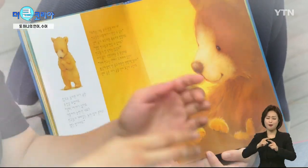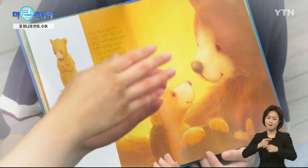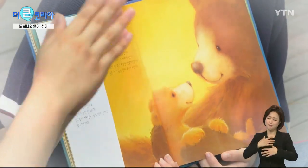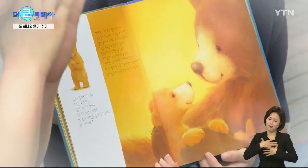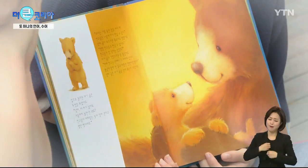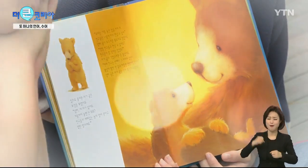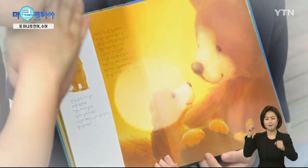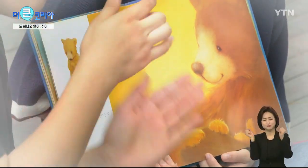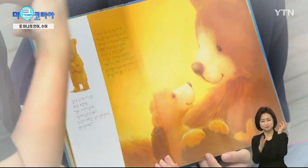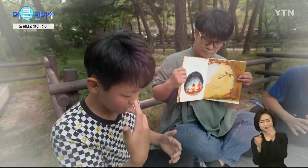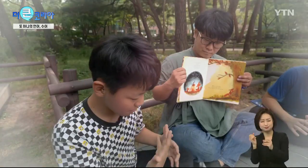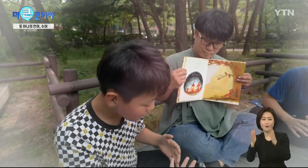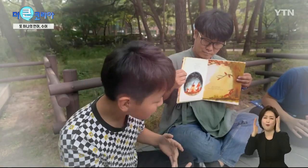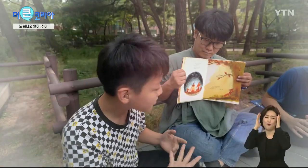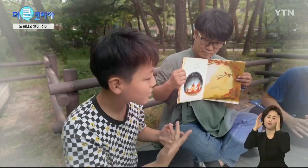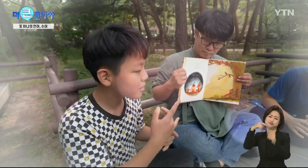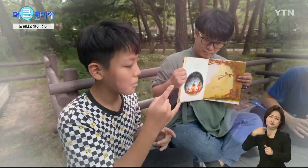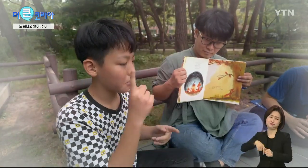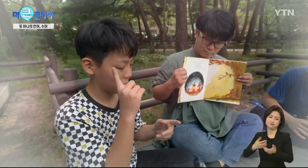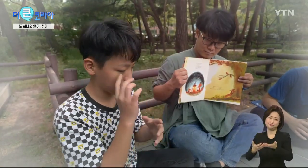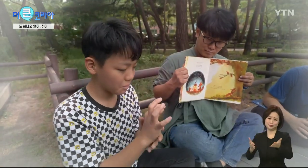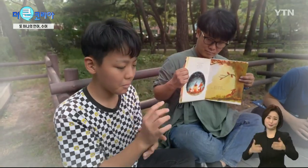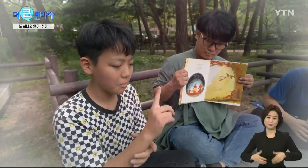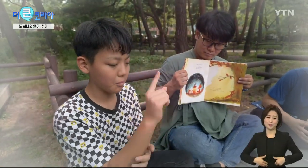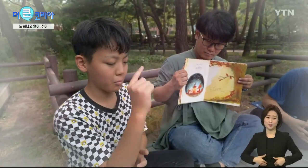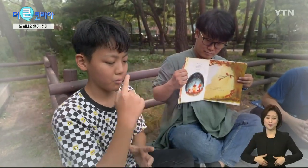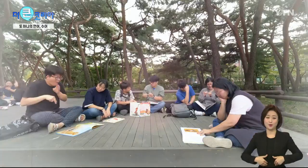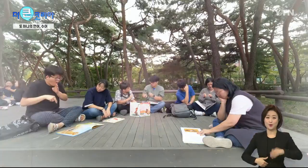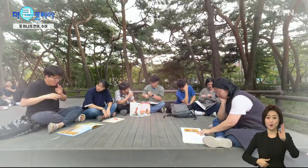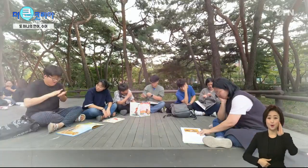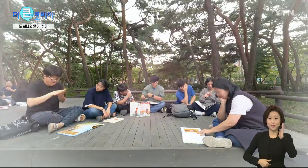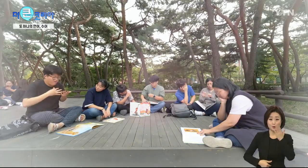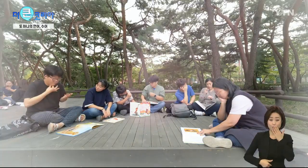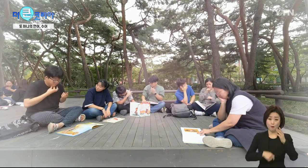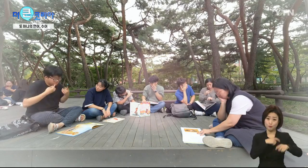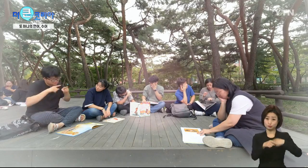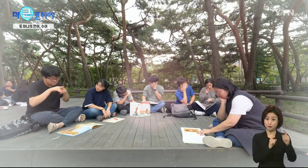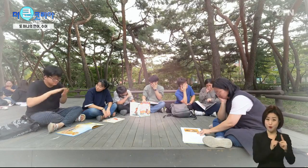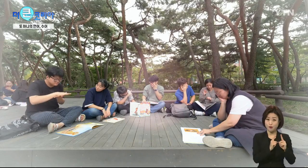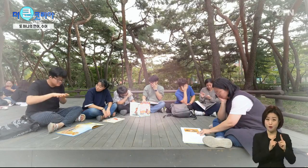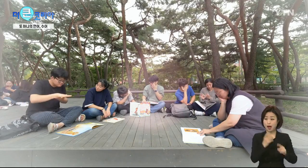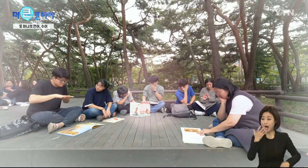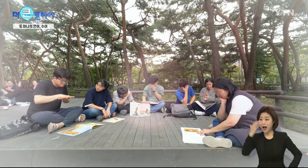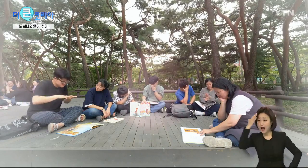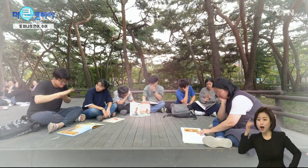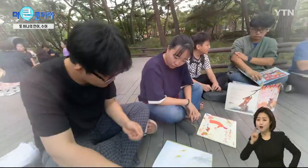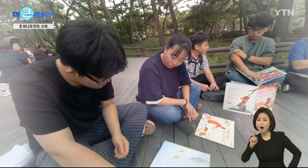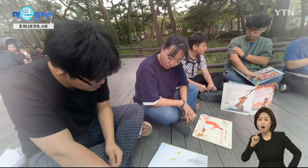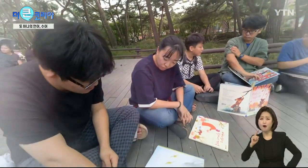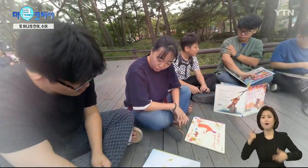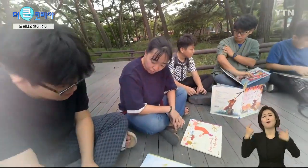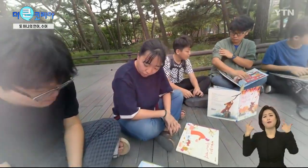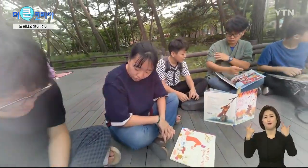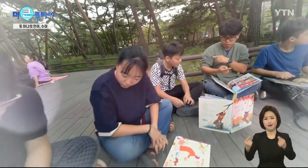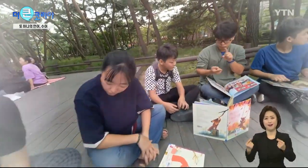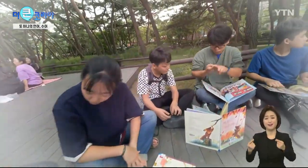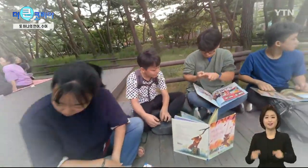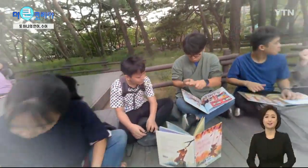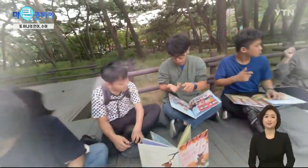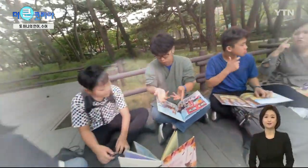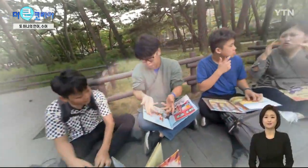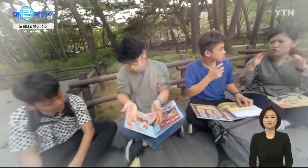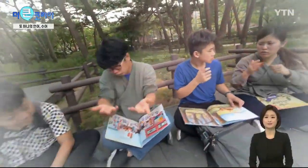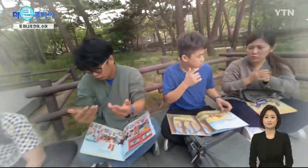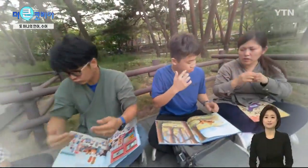마련해야 합니다. 농인에게 수어란 비장애인에게 한국어와 같은 자신의 모국어이기